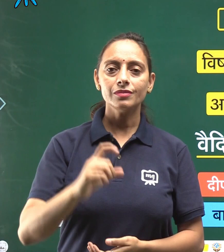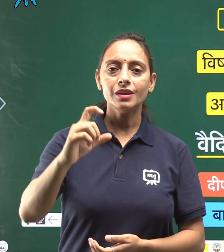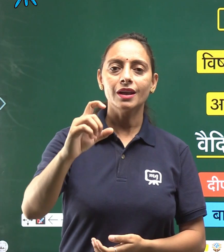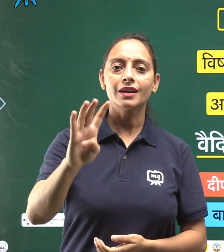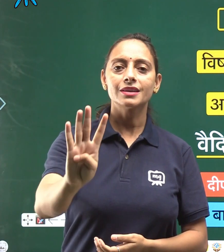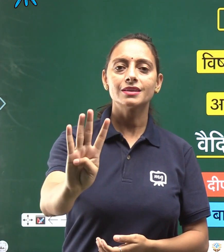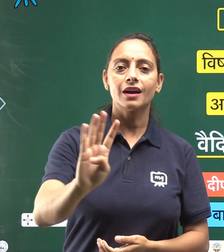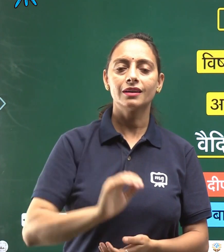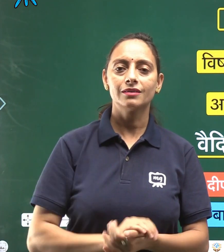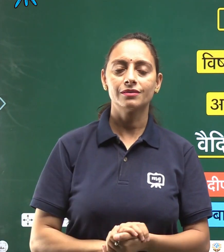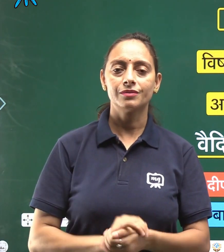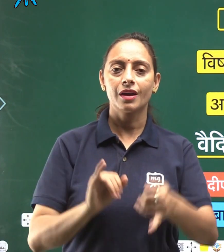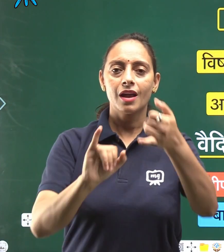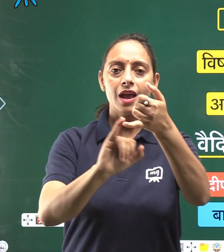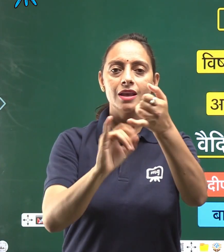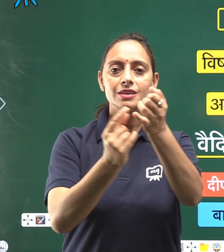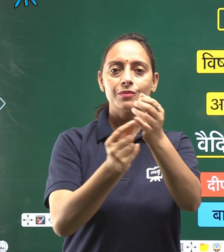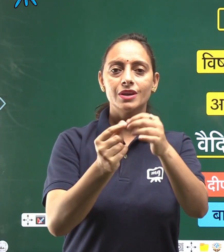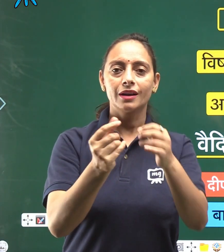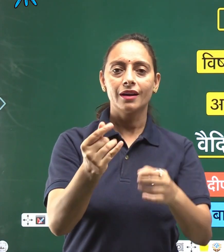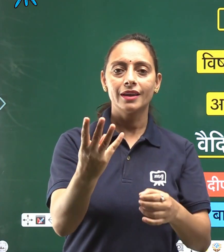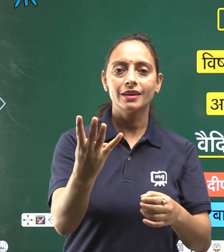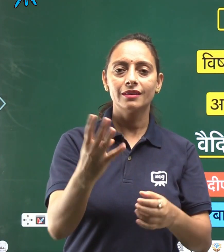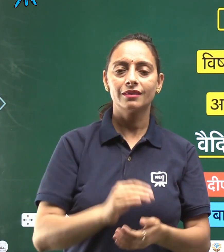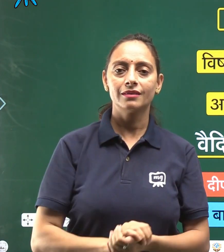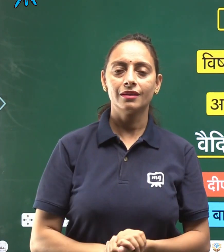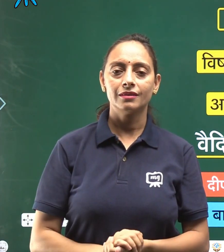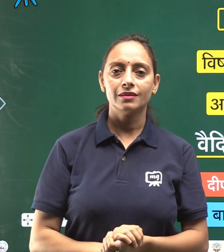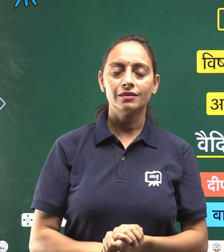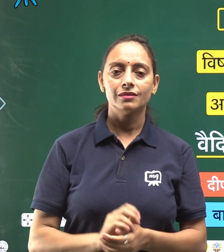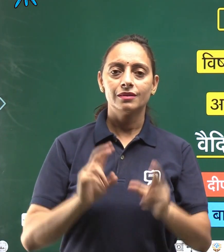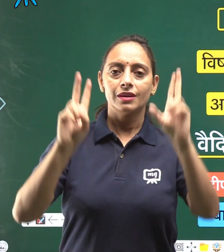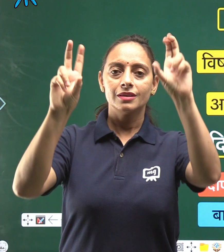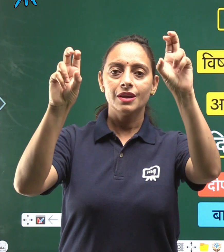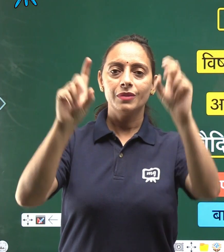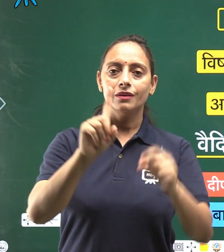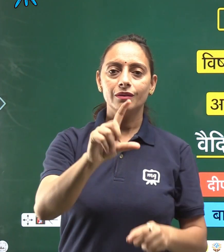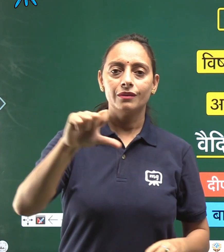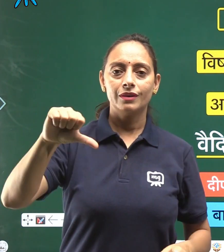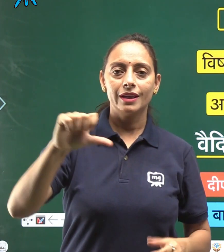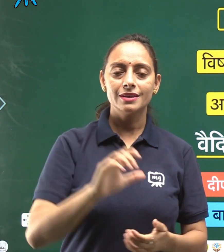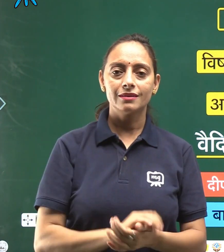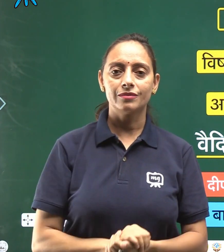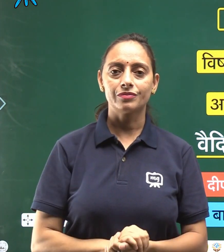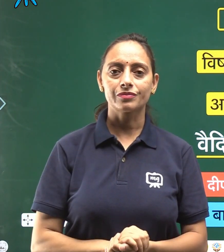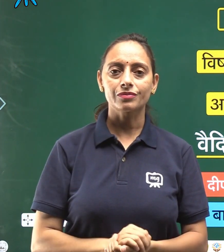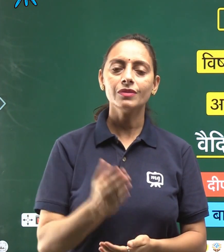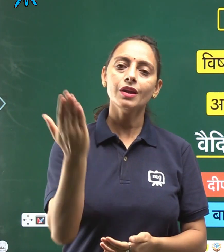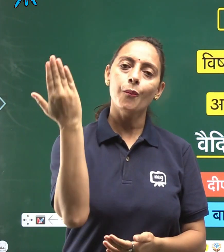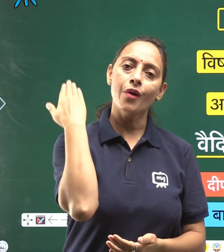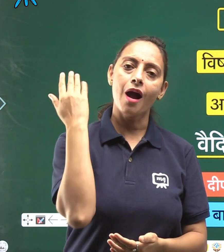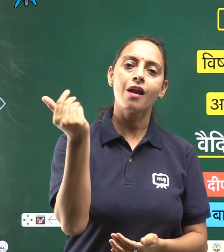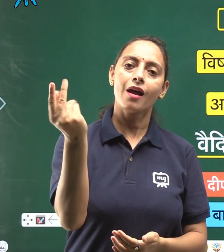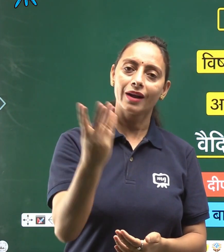कक्षा 4 विषय गणित, अध्याय 19 वैदिक